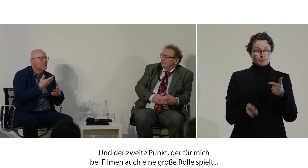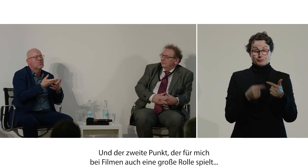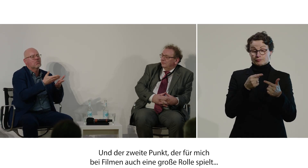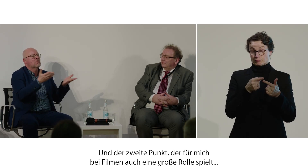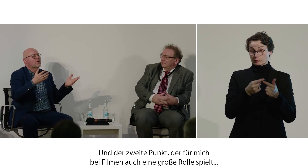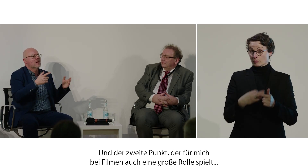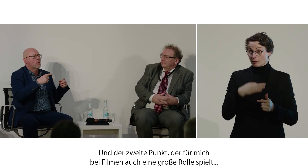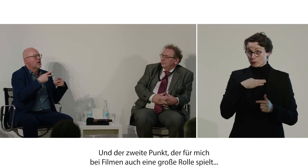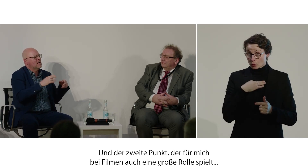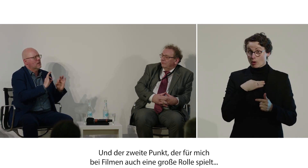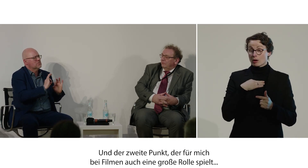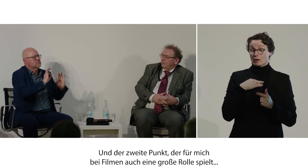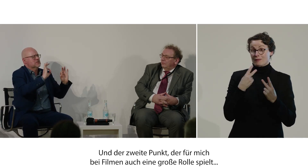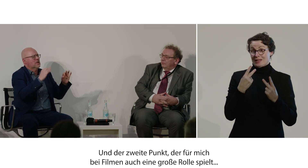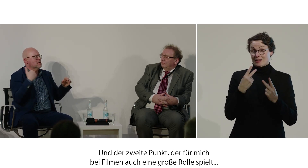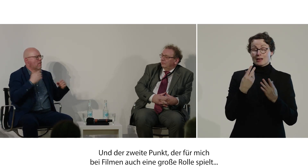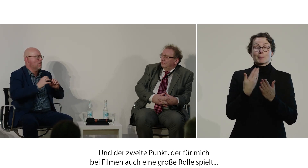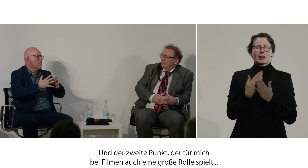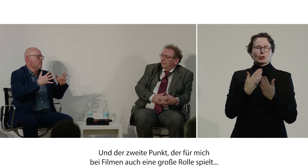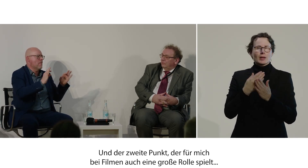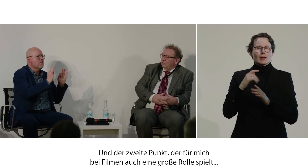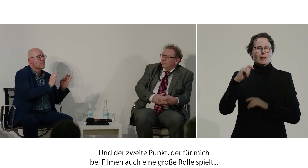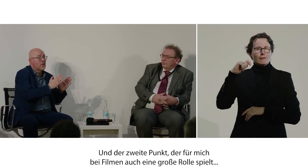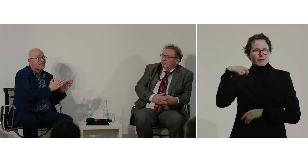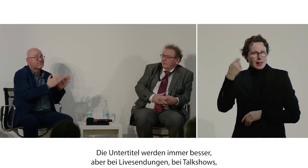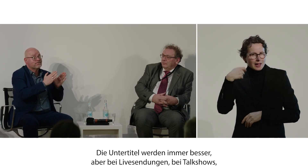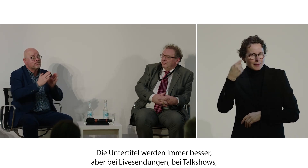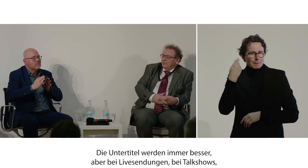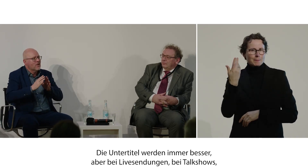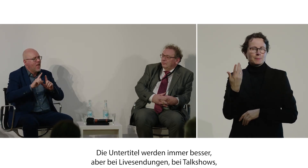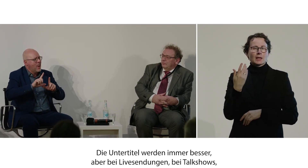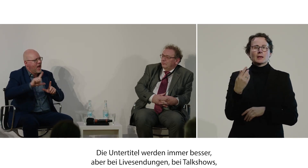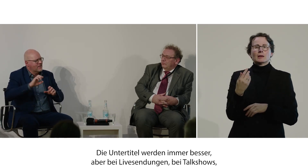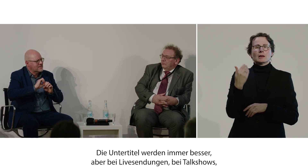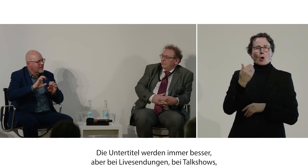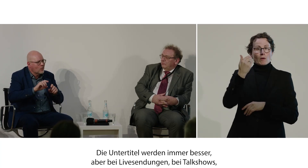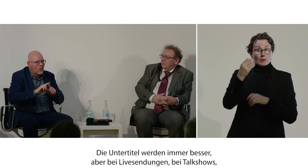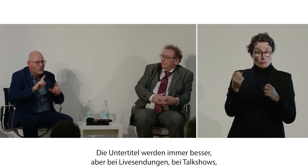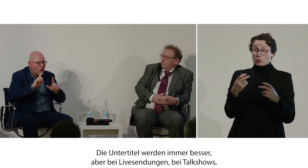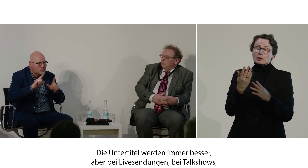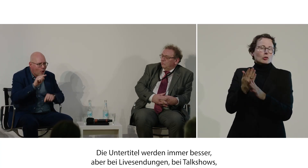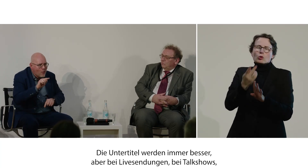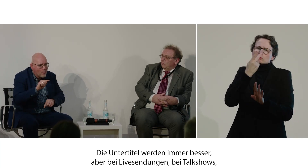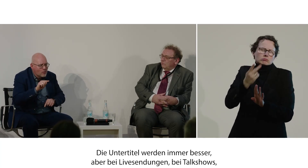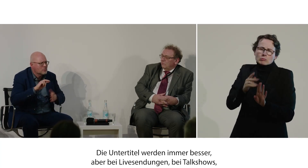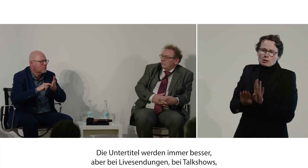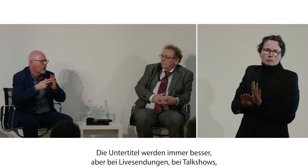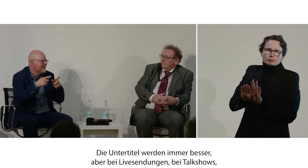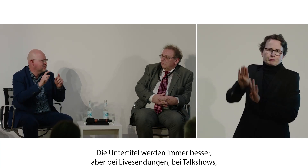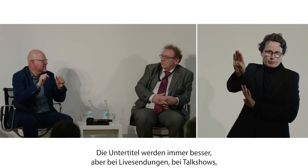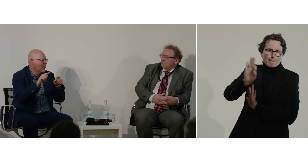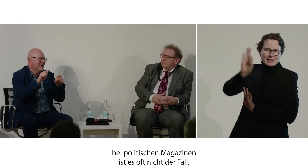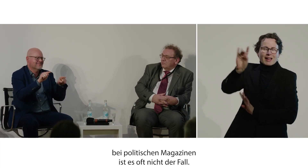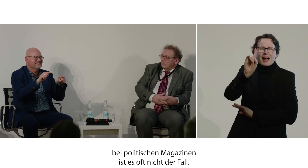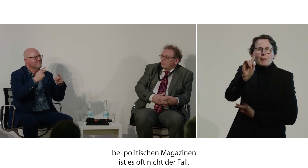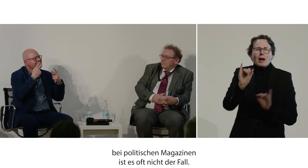eigentlich bei Filmen auch nochmal eine große Rolle spielt, also die Untertitel werden immer besser, aber bei Live-Sendungen, bei